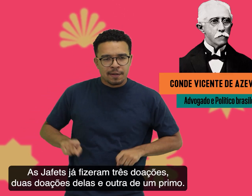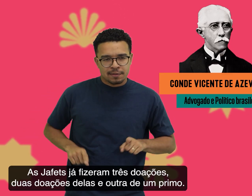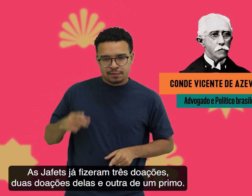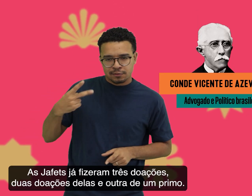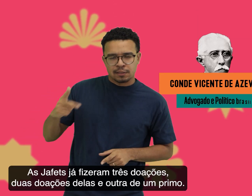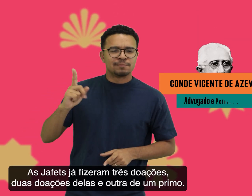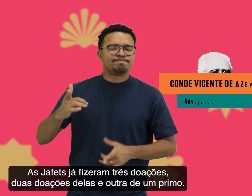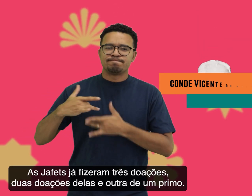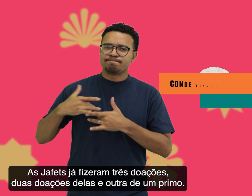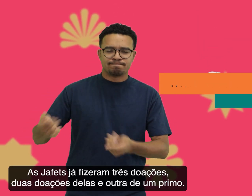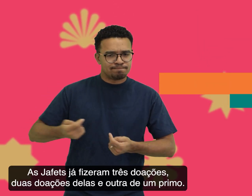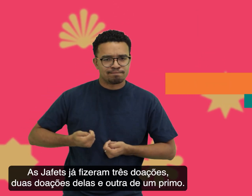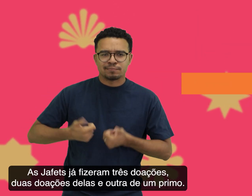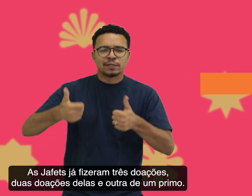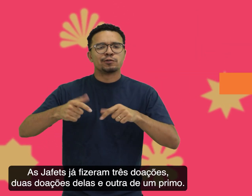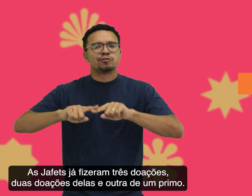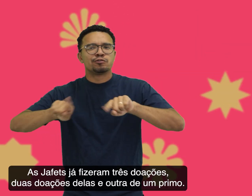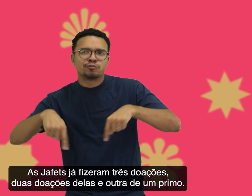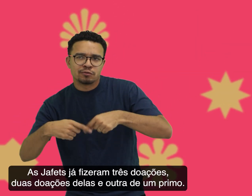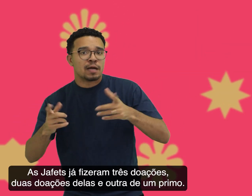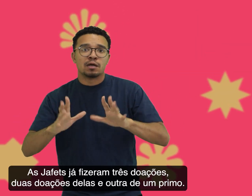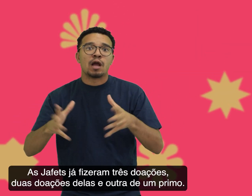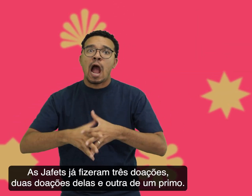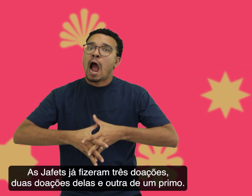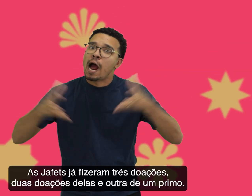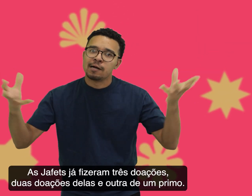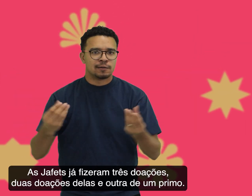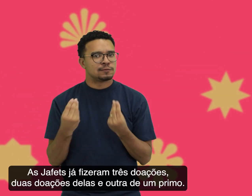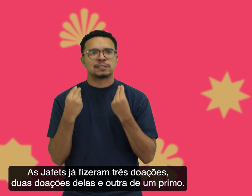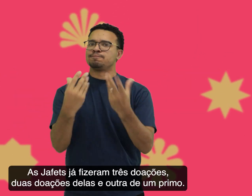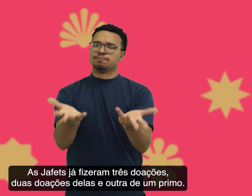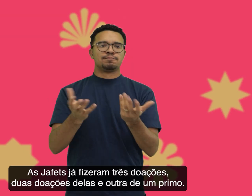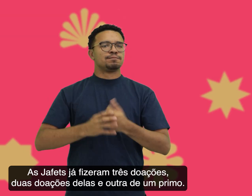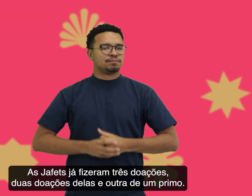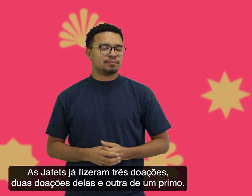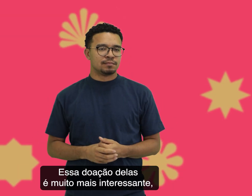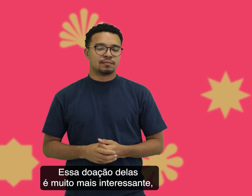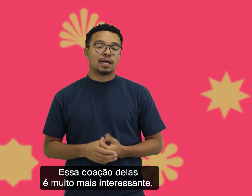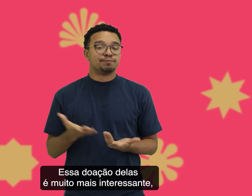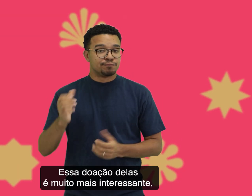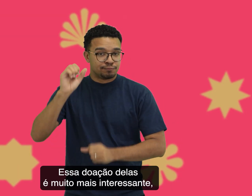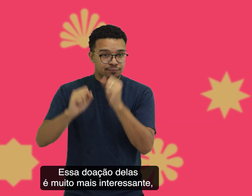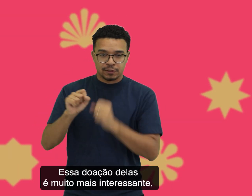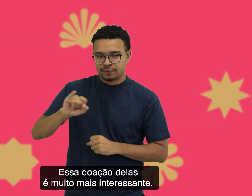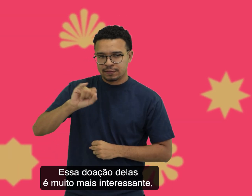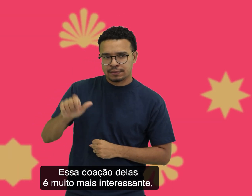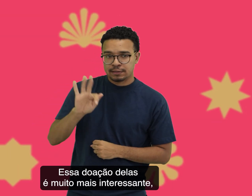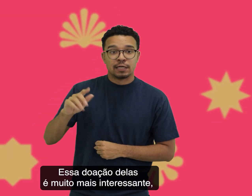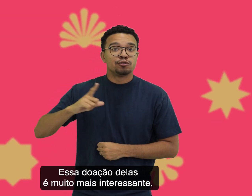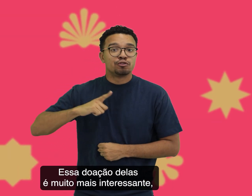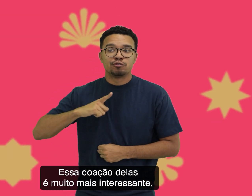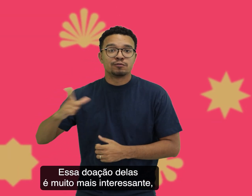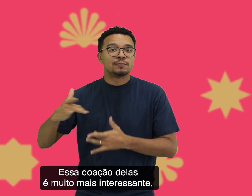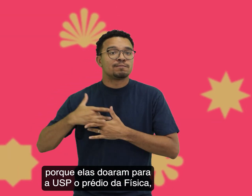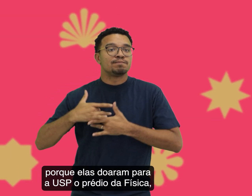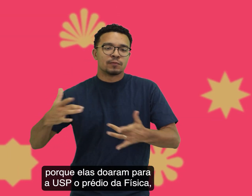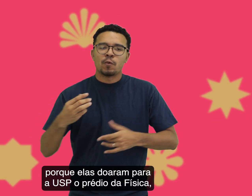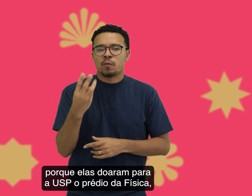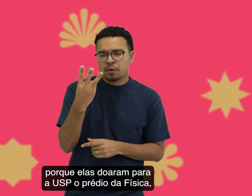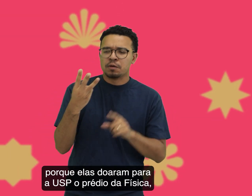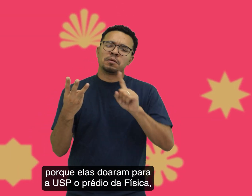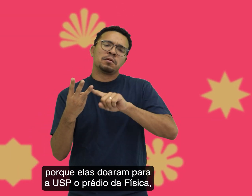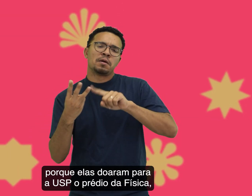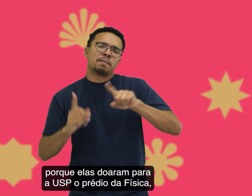irmandades religiosas. As Jafés, elas já fizeram 3 doações. 2 doações delas, um primo. Essa doação delas é muito mais